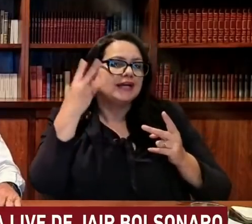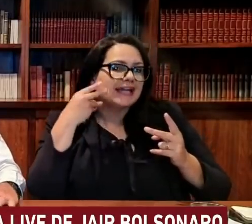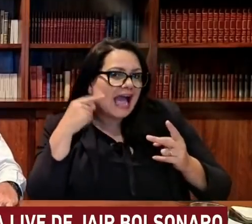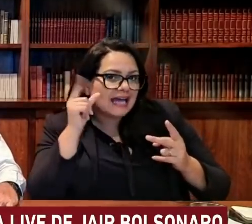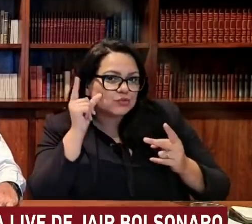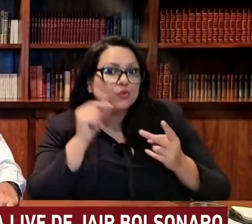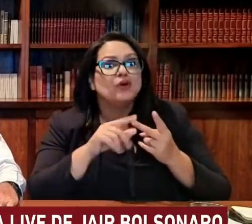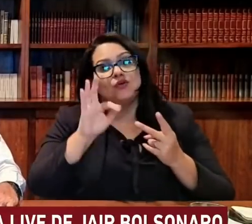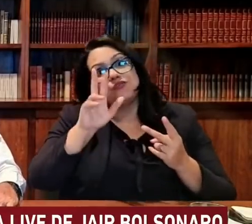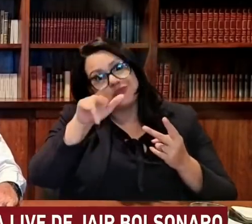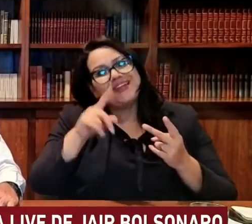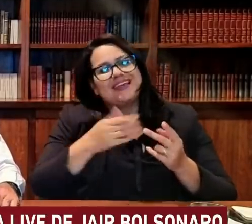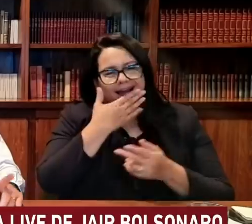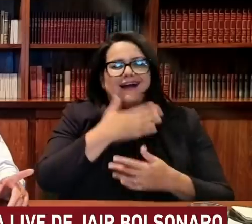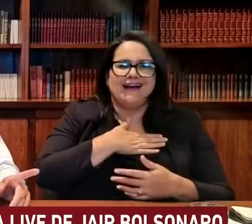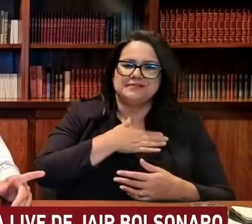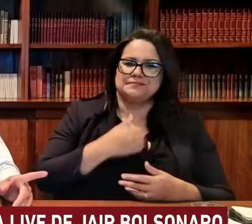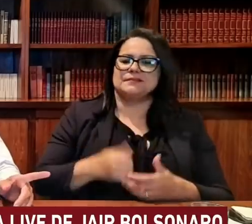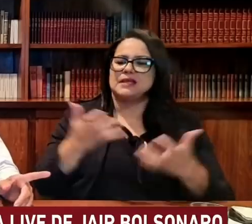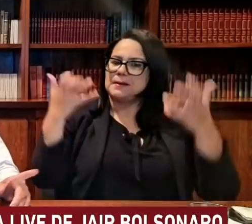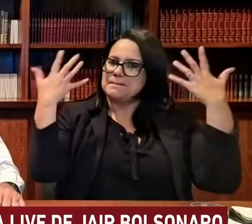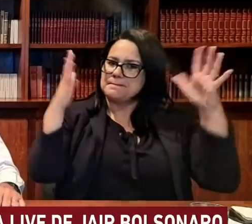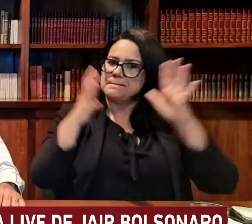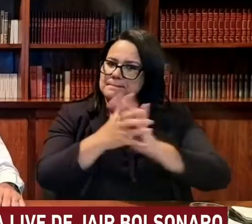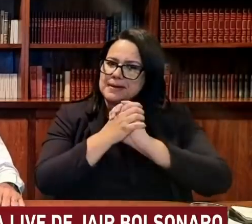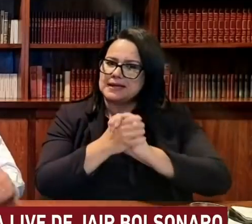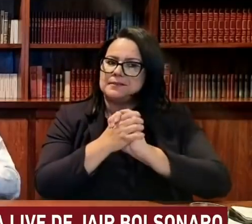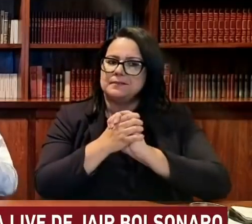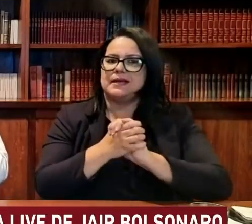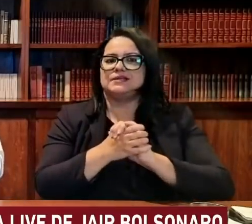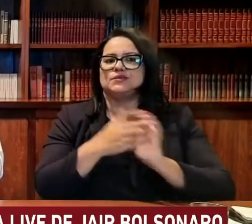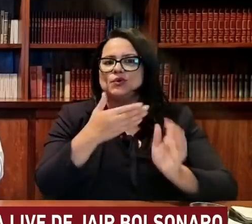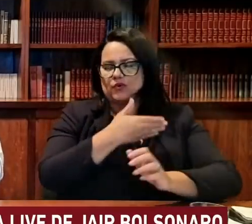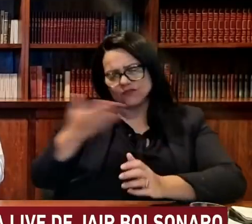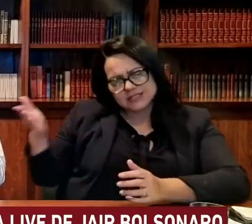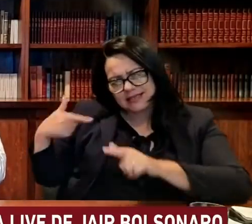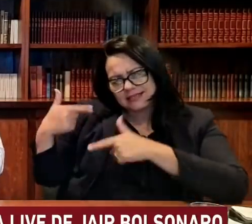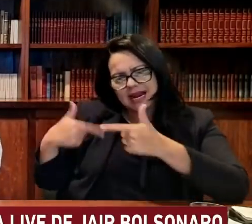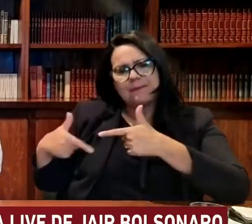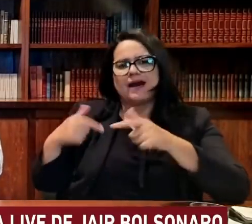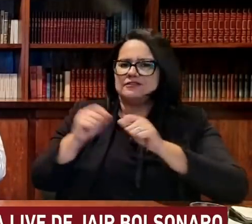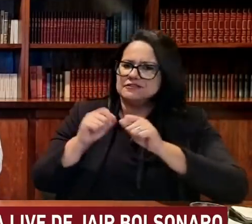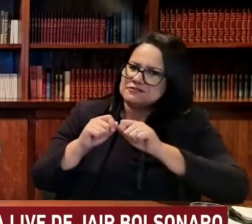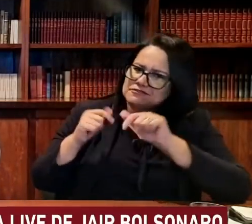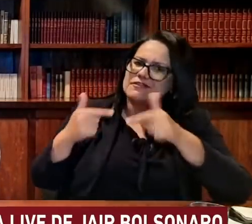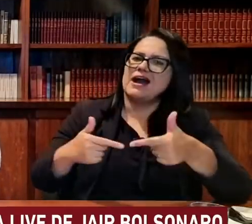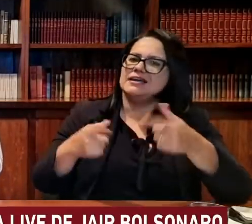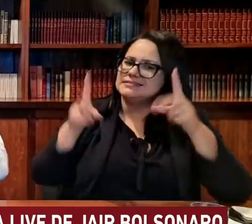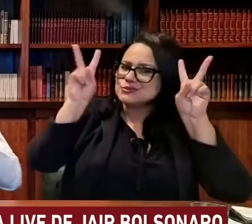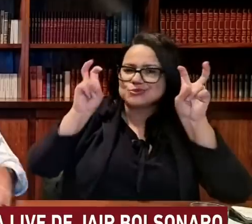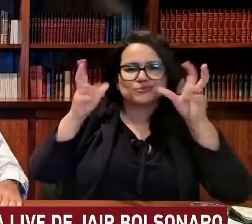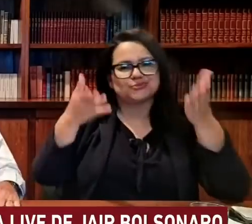furinha. E quero deixar aqui, né, também os parabéns ao governo que o senhor está fazendo diante da nossa causa,